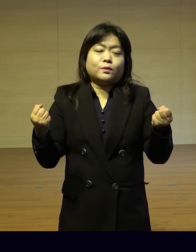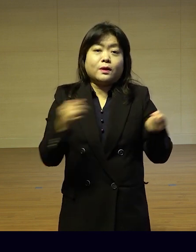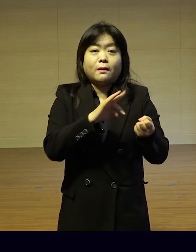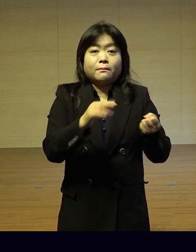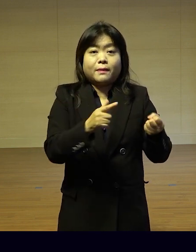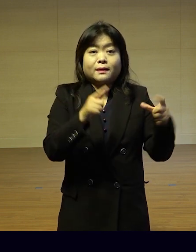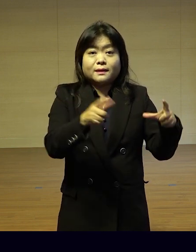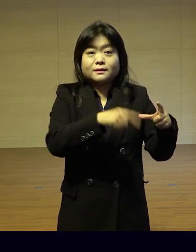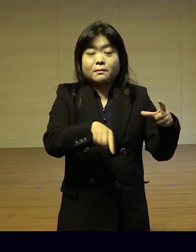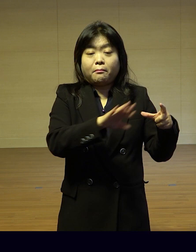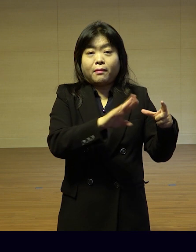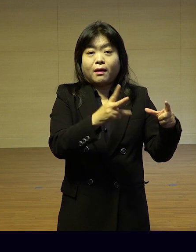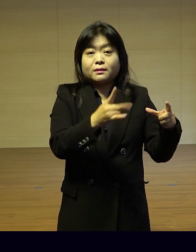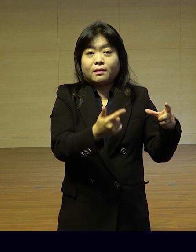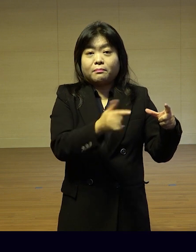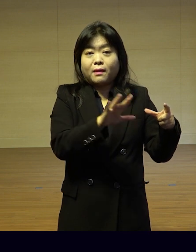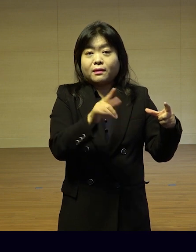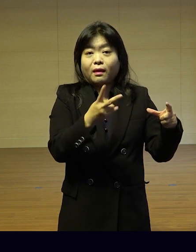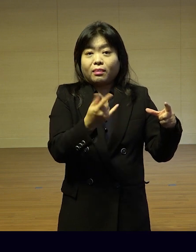바덴주엔 바덴바덴에서